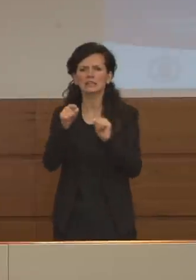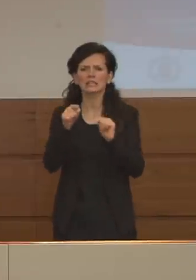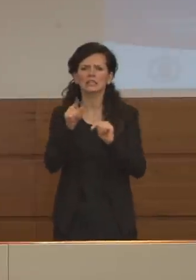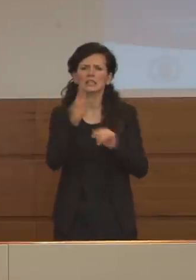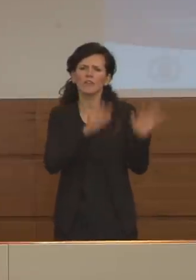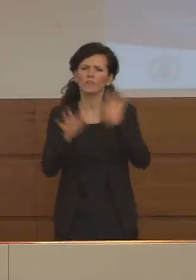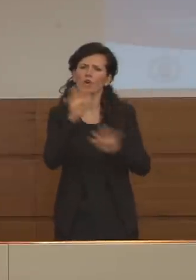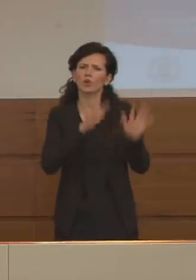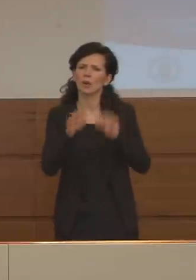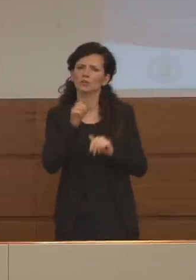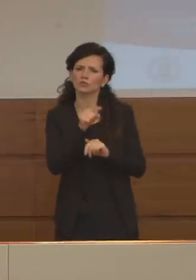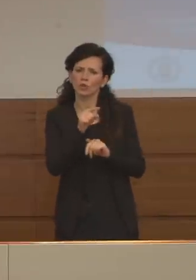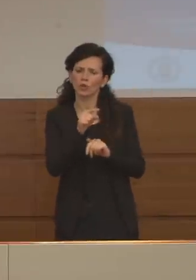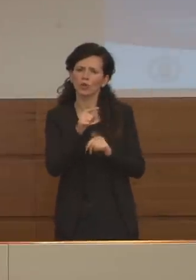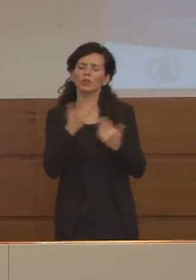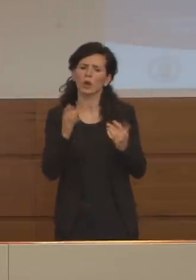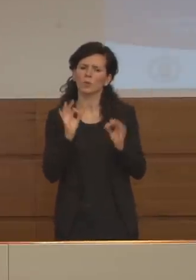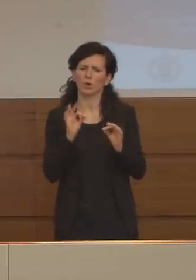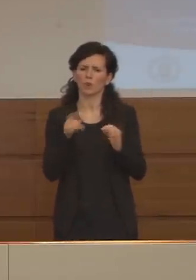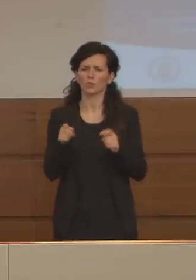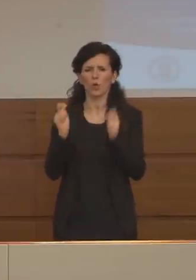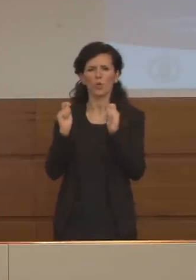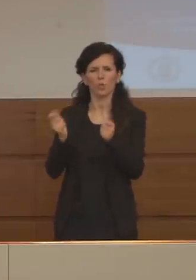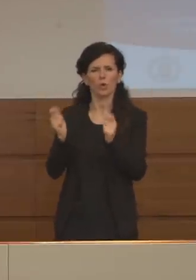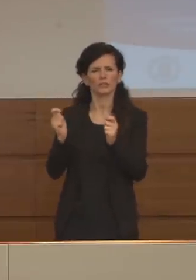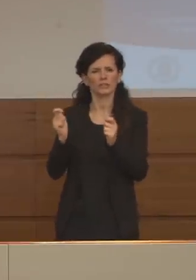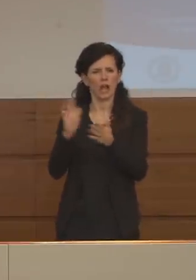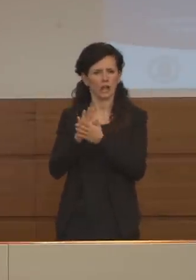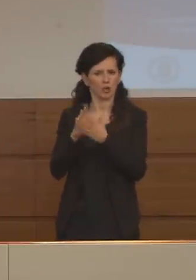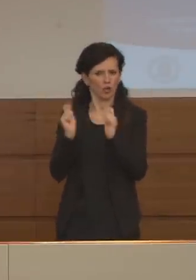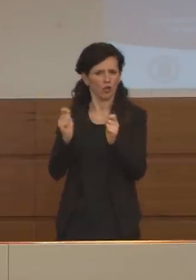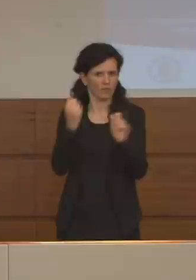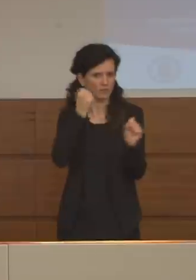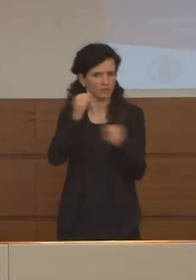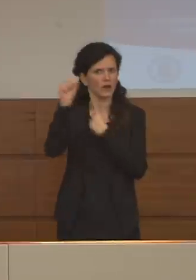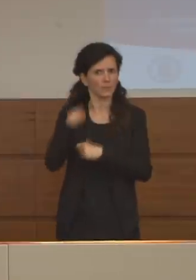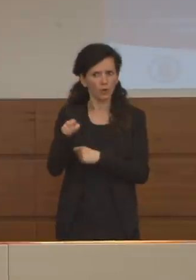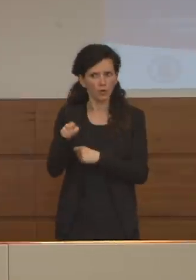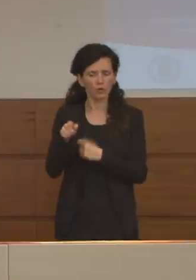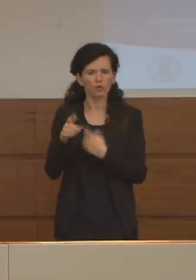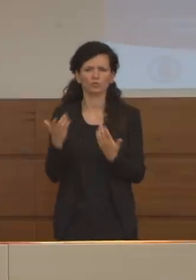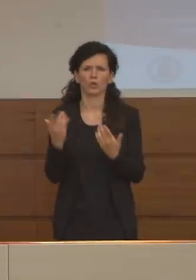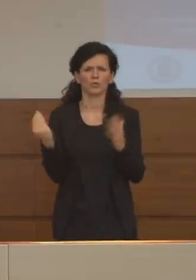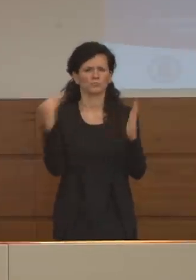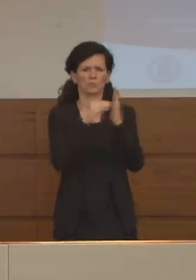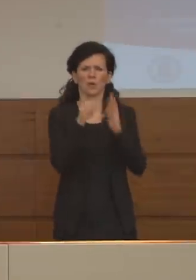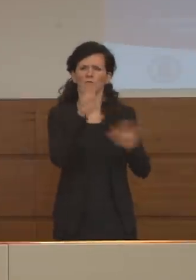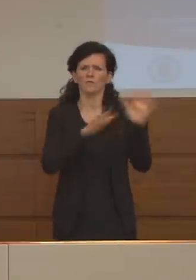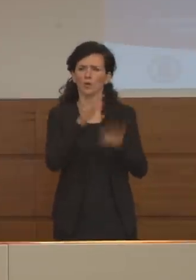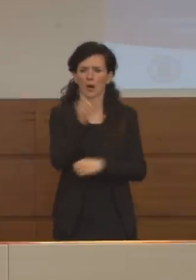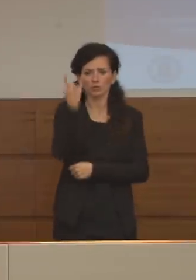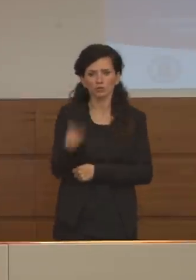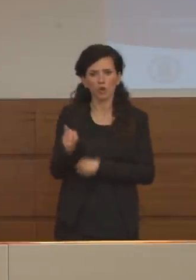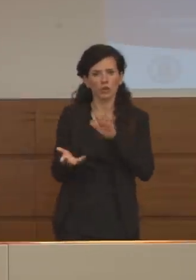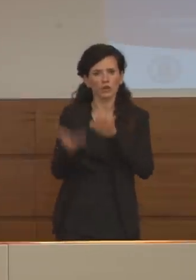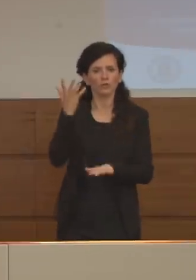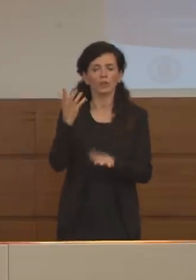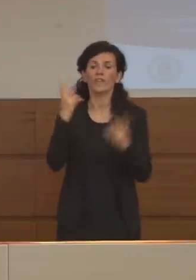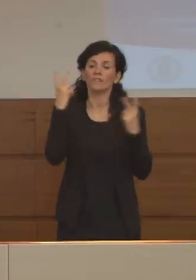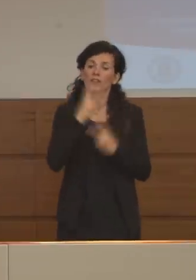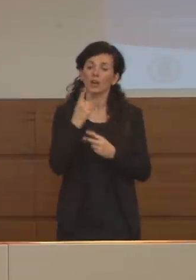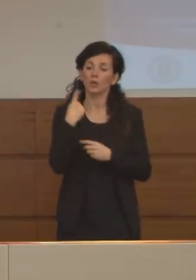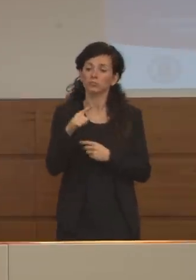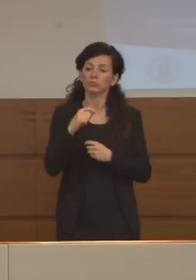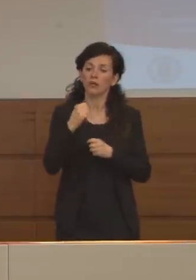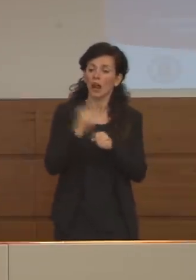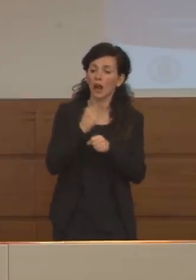da un noto quotidiano e al di là di quella che è la scorrettezza della modalità utilizzata ci tengo a precisare